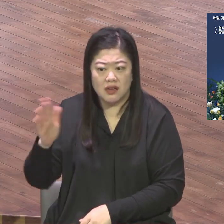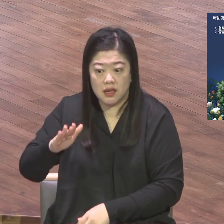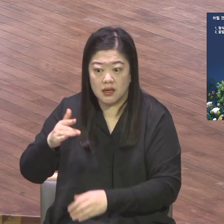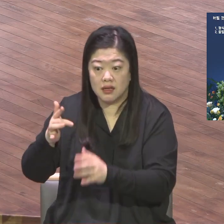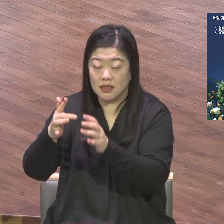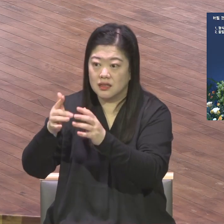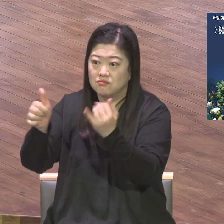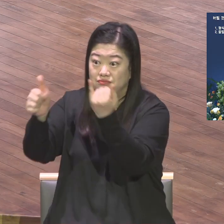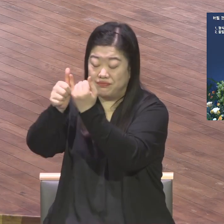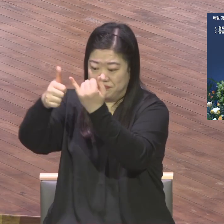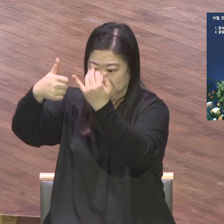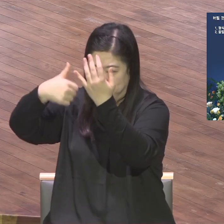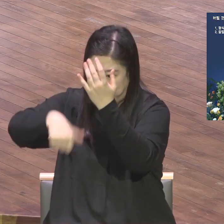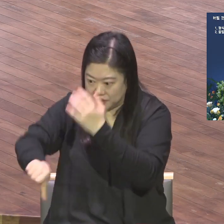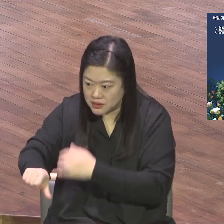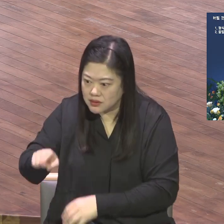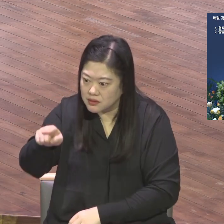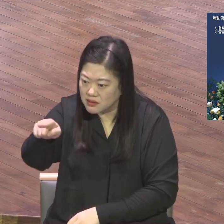말이에요.